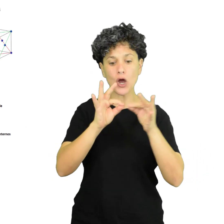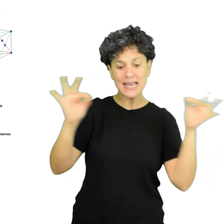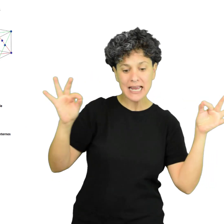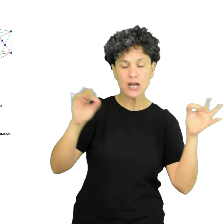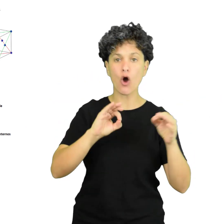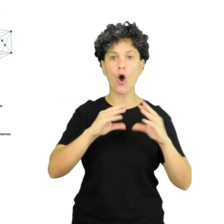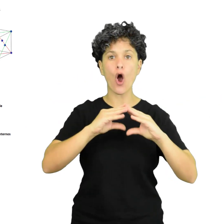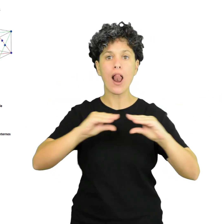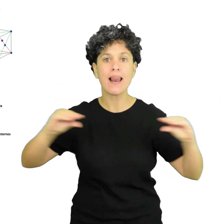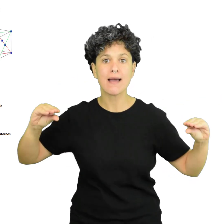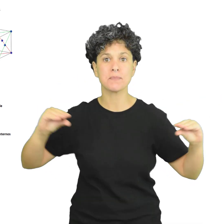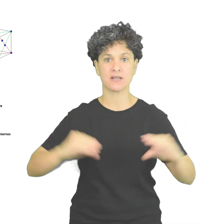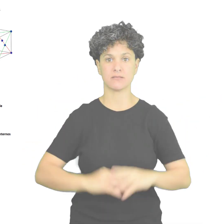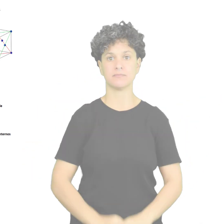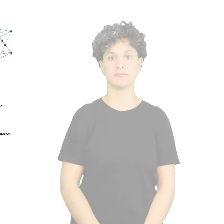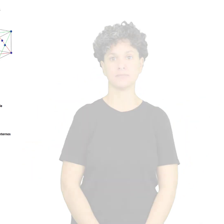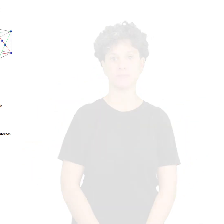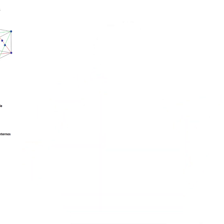se les aplica una fuerza